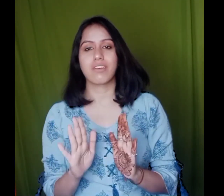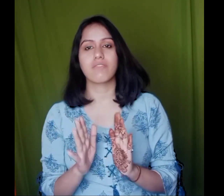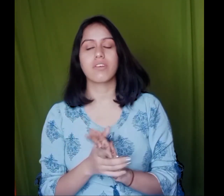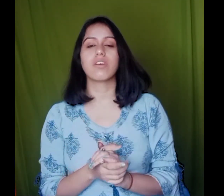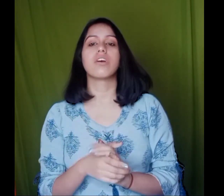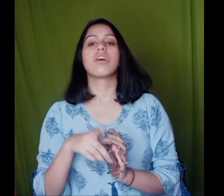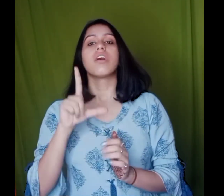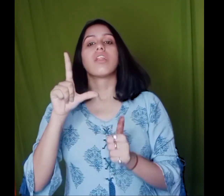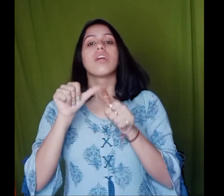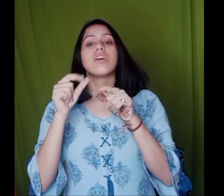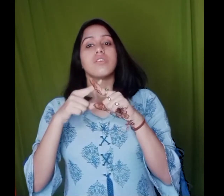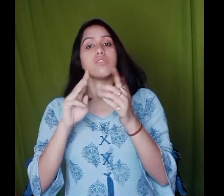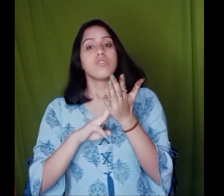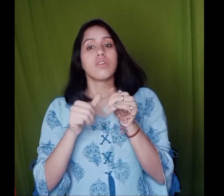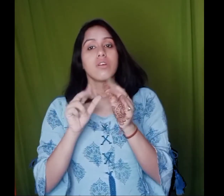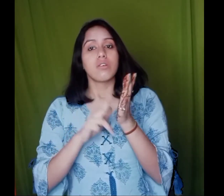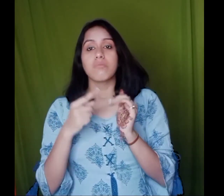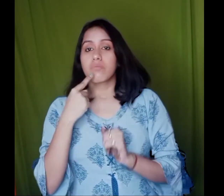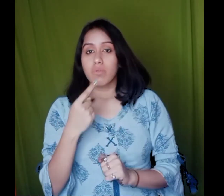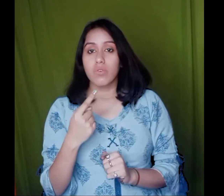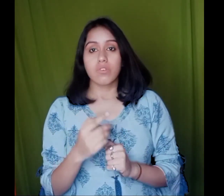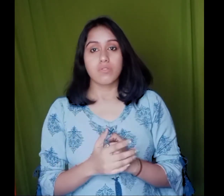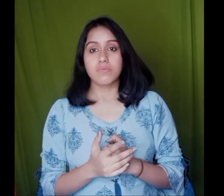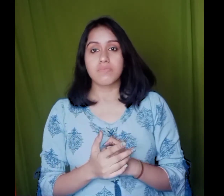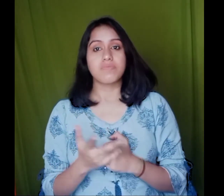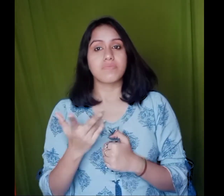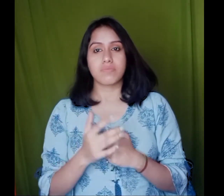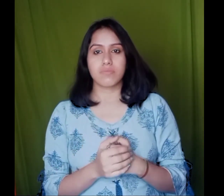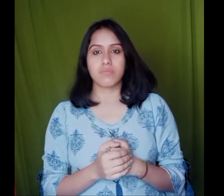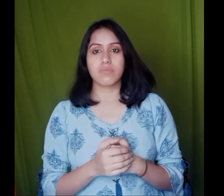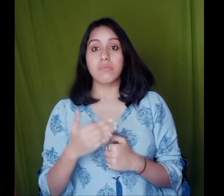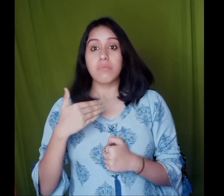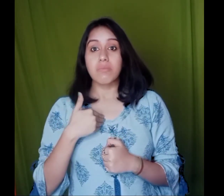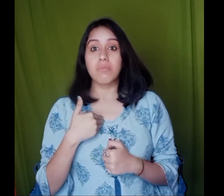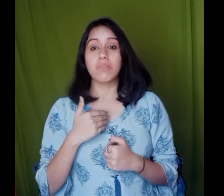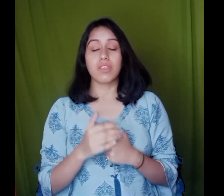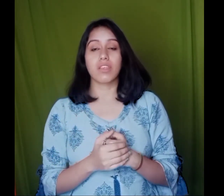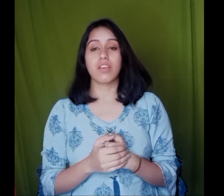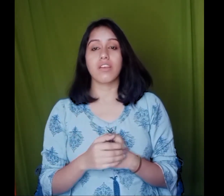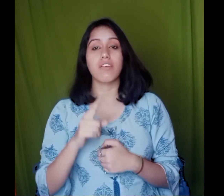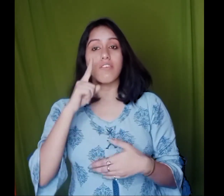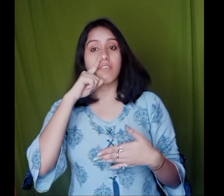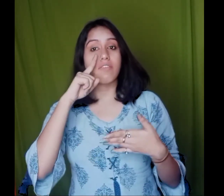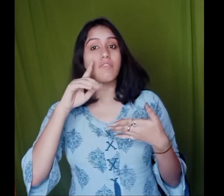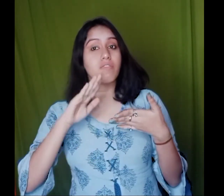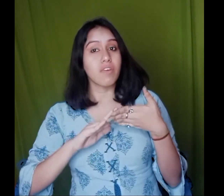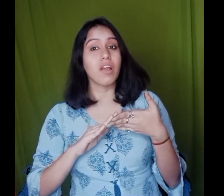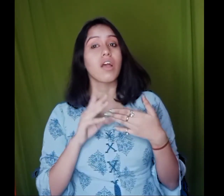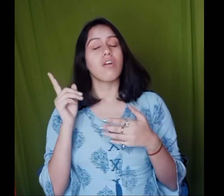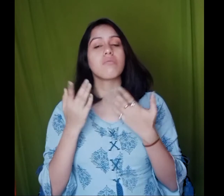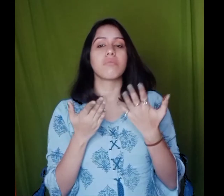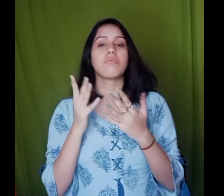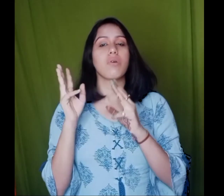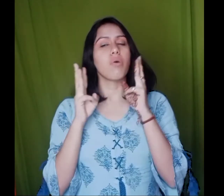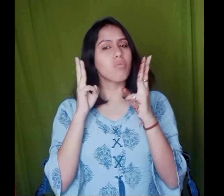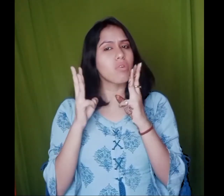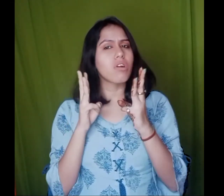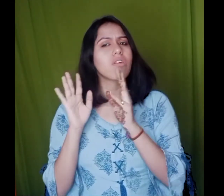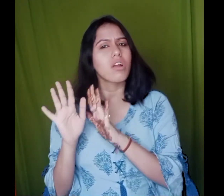रहिए। लेकिन प्रकृति का विधान है, धरती का विधान है कि किसी को तो उस नींद का बोझ